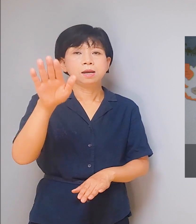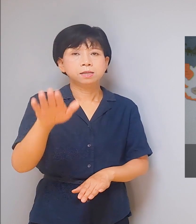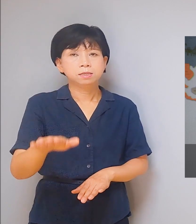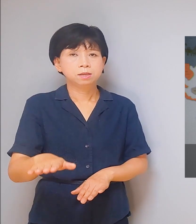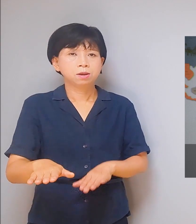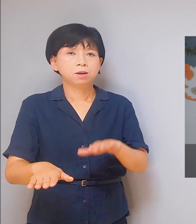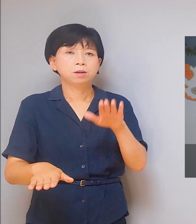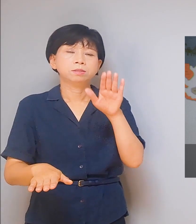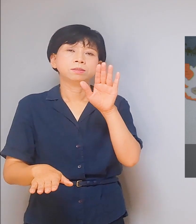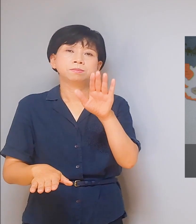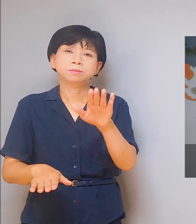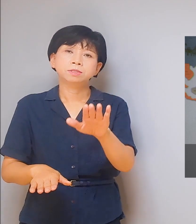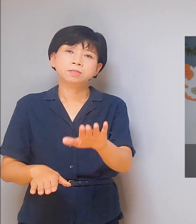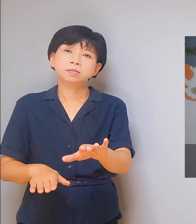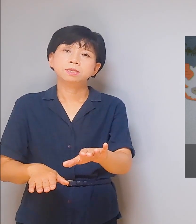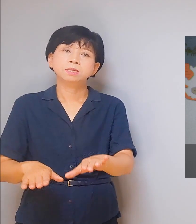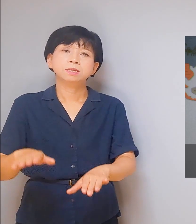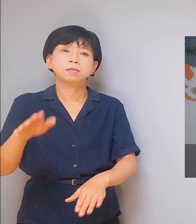걸음씩 한